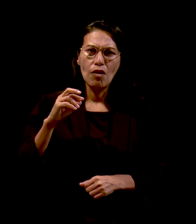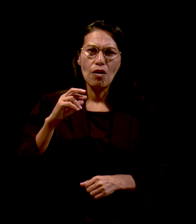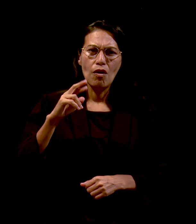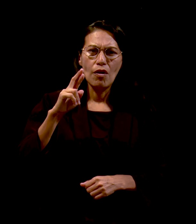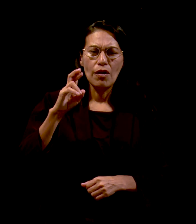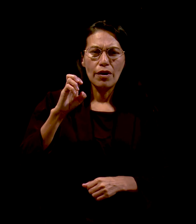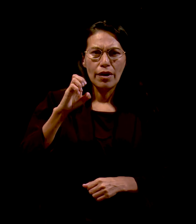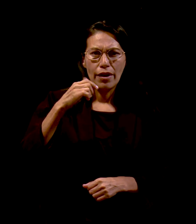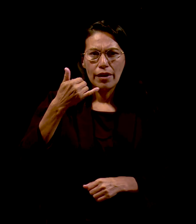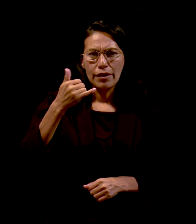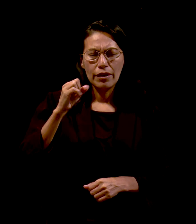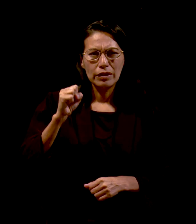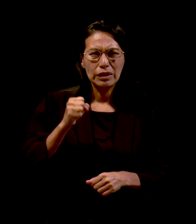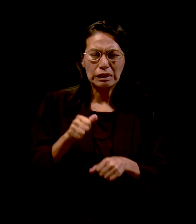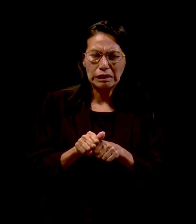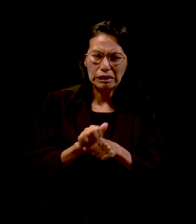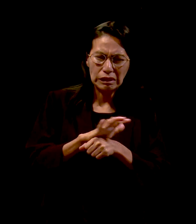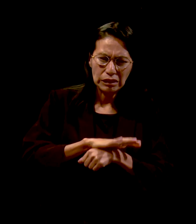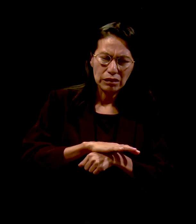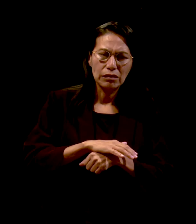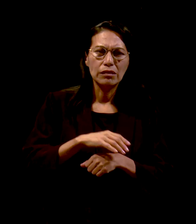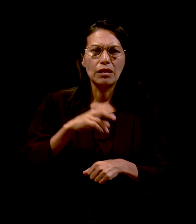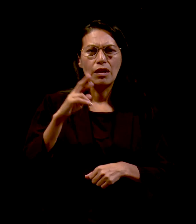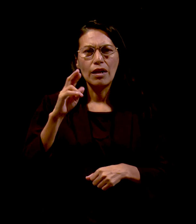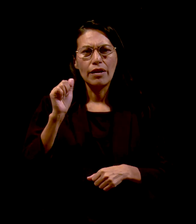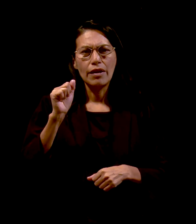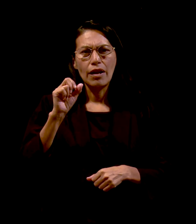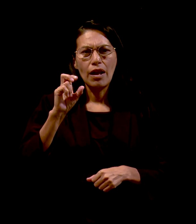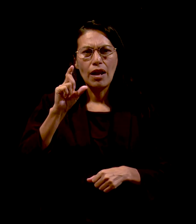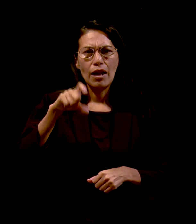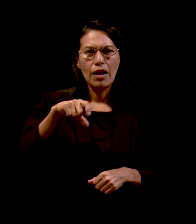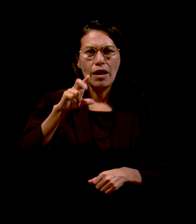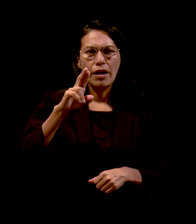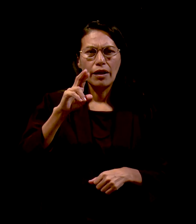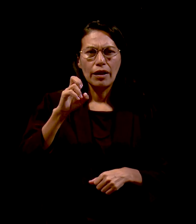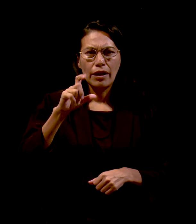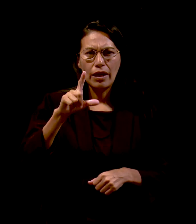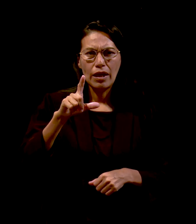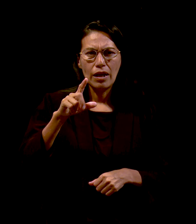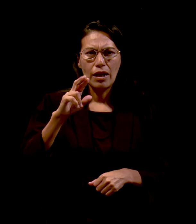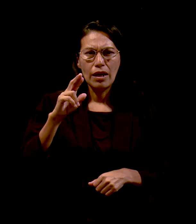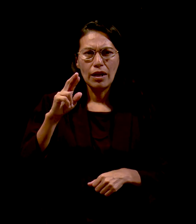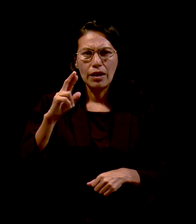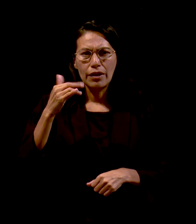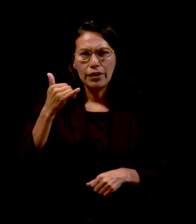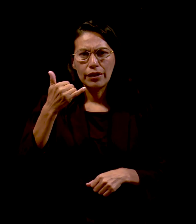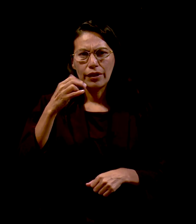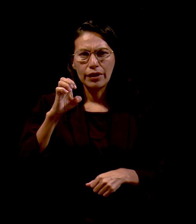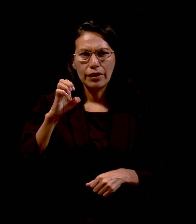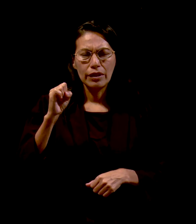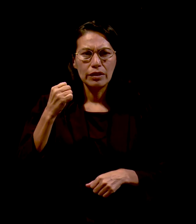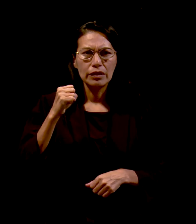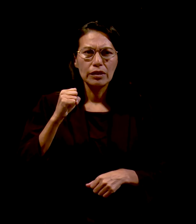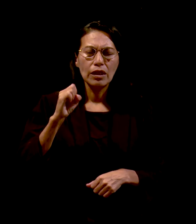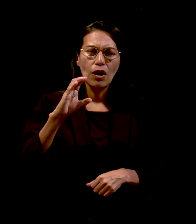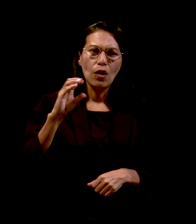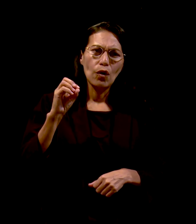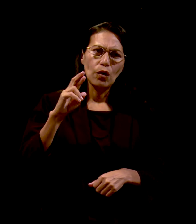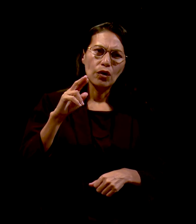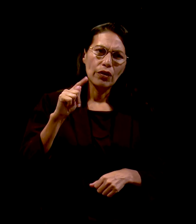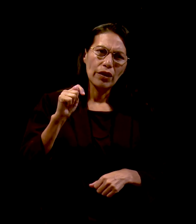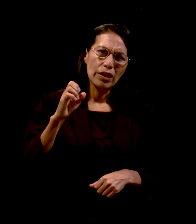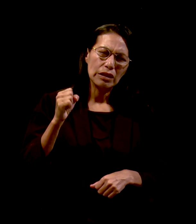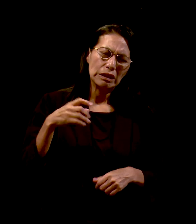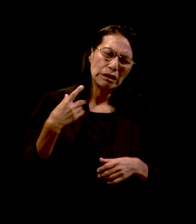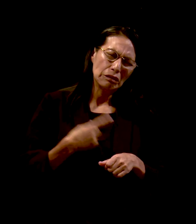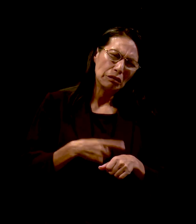su recuperación gracias también raquel reyes cortes ya que la efectuó la noticia de nuestro hermano vamos